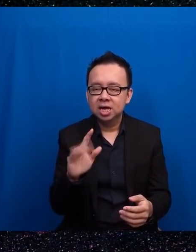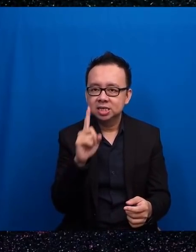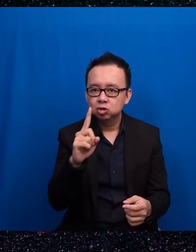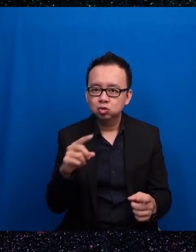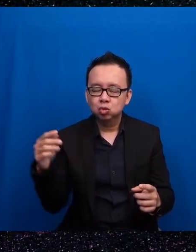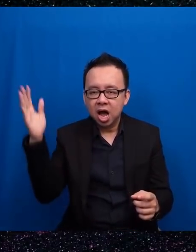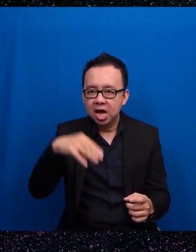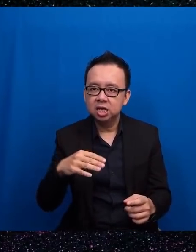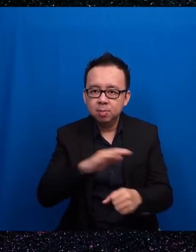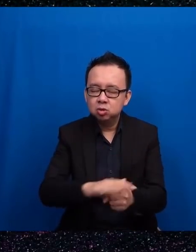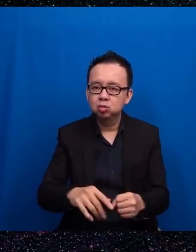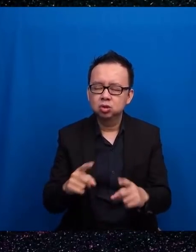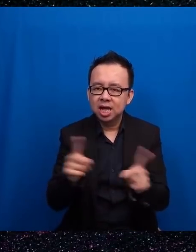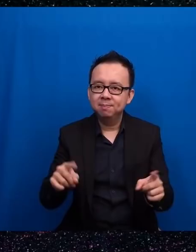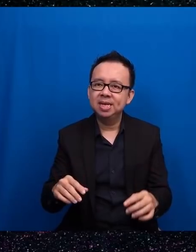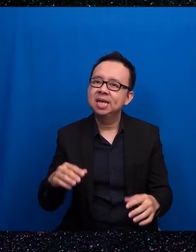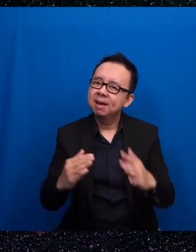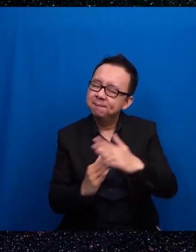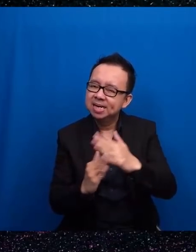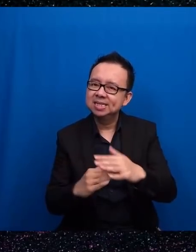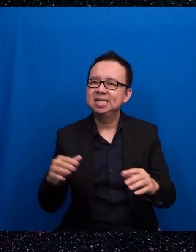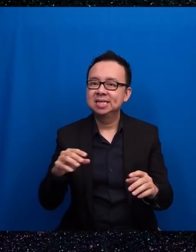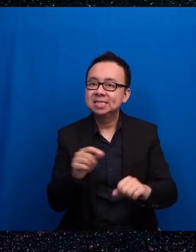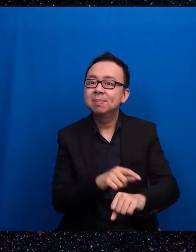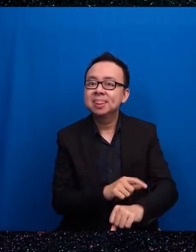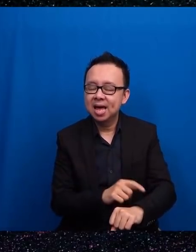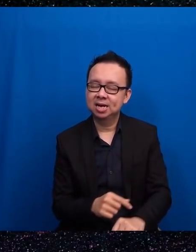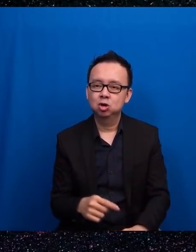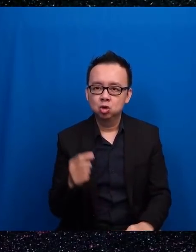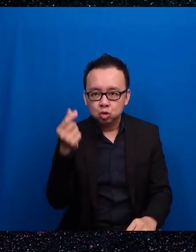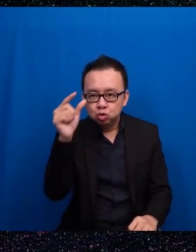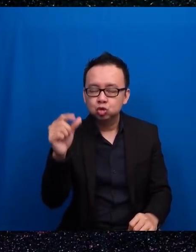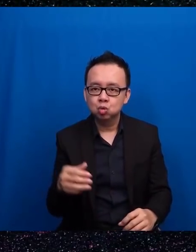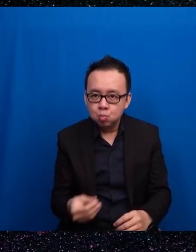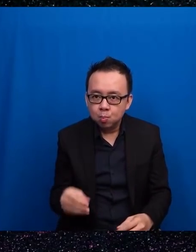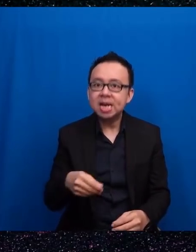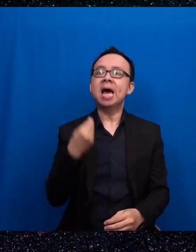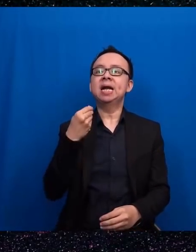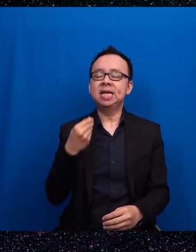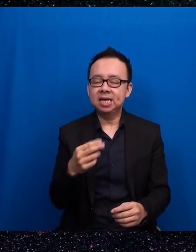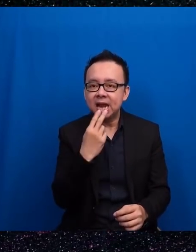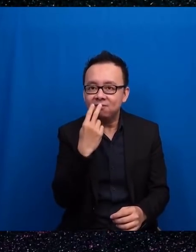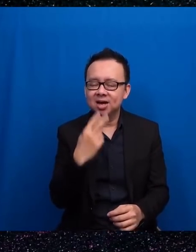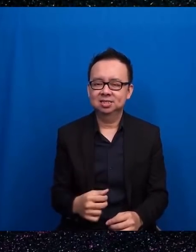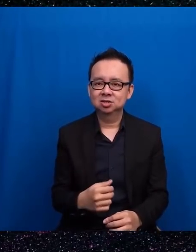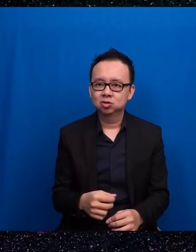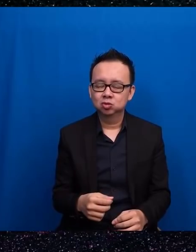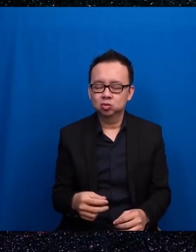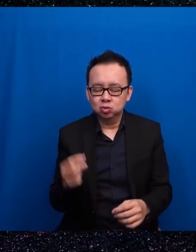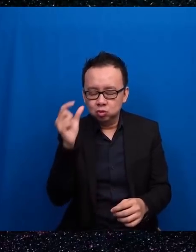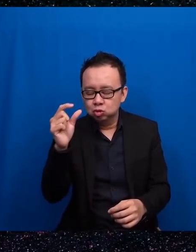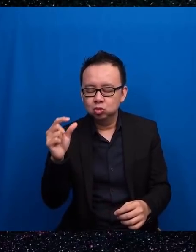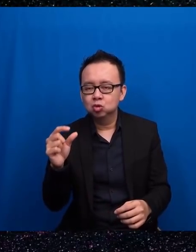bisa berhenti sejenak untuk menarik nafasnya, berhenti sejenak untuk mengerahkan